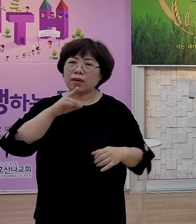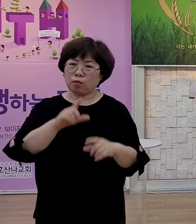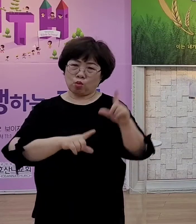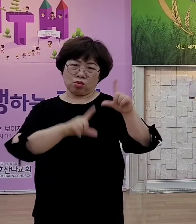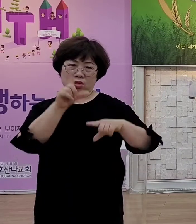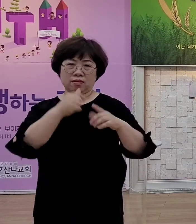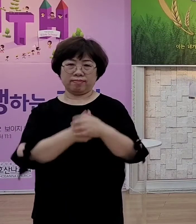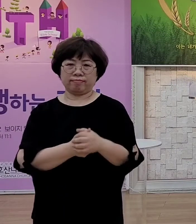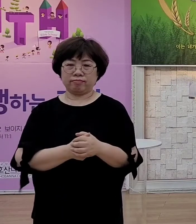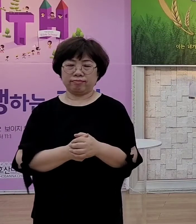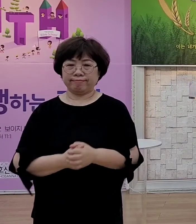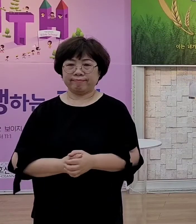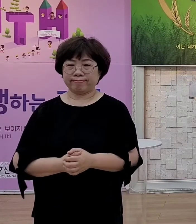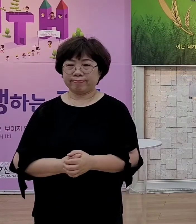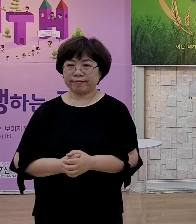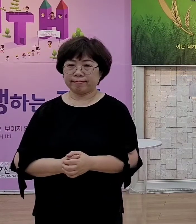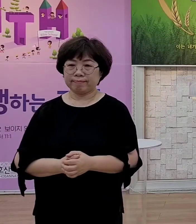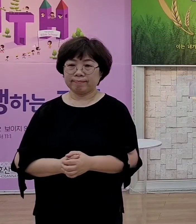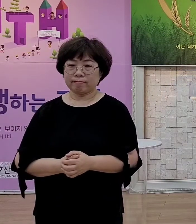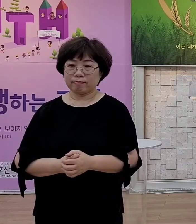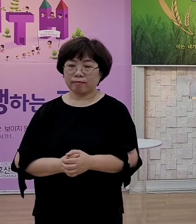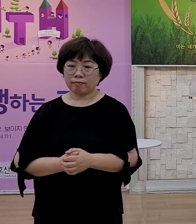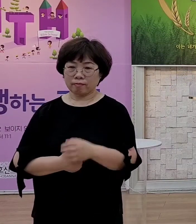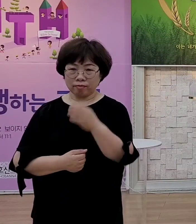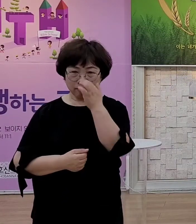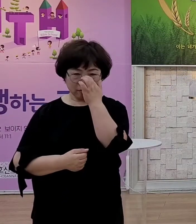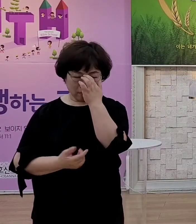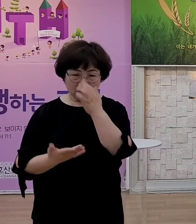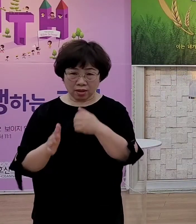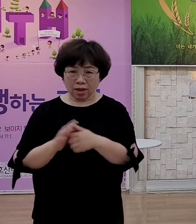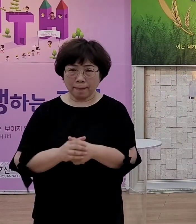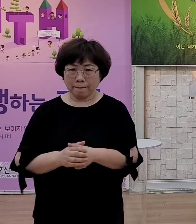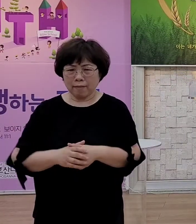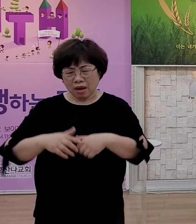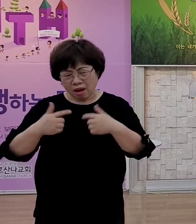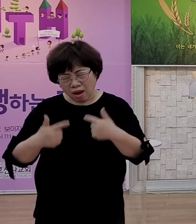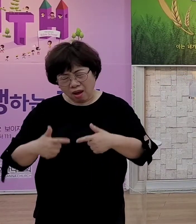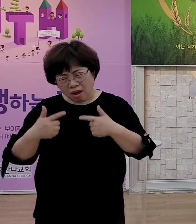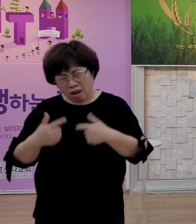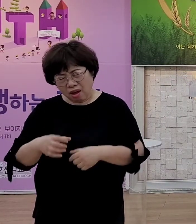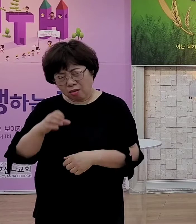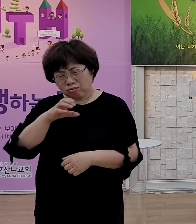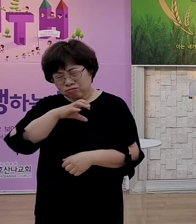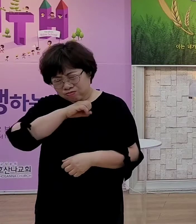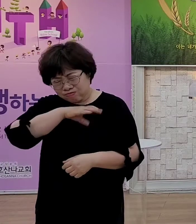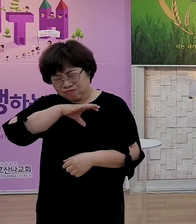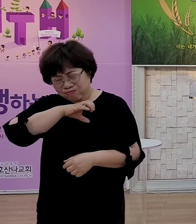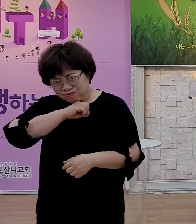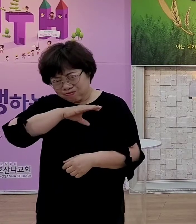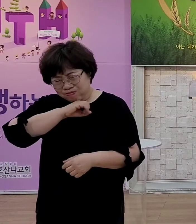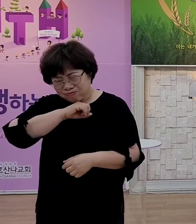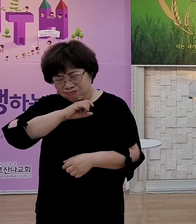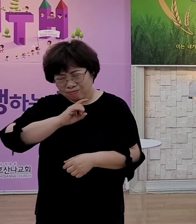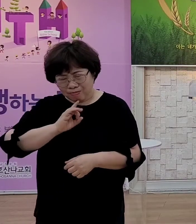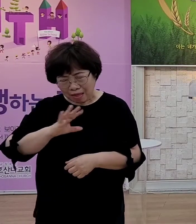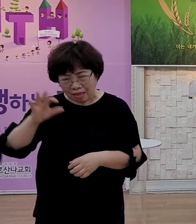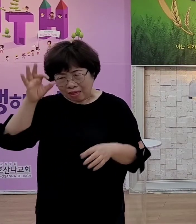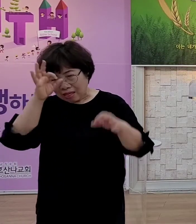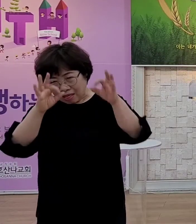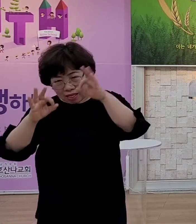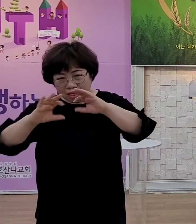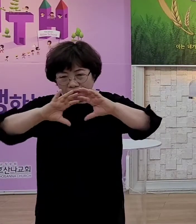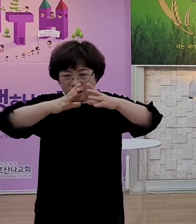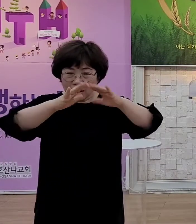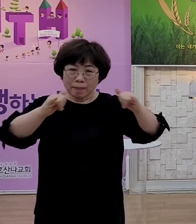아닙니까? 그런데도 매일같이 원망하고 불평거리를 찾았던 이스라엘